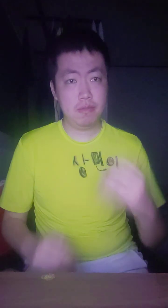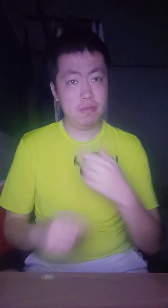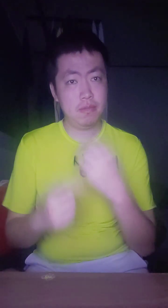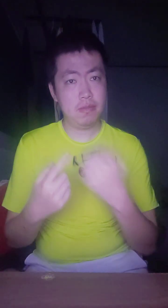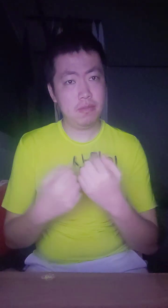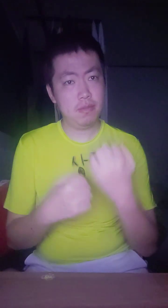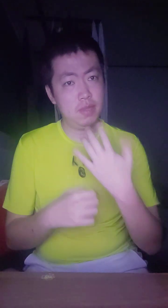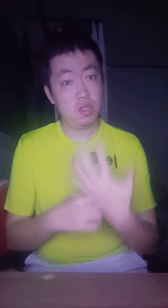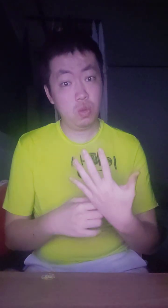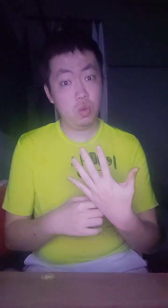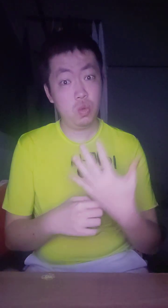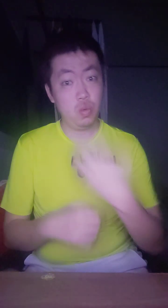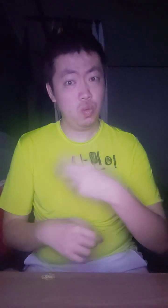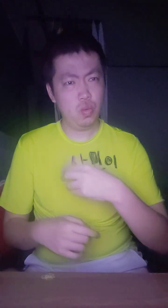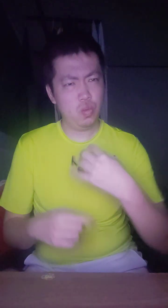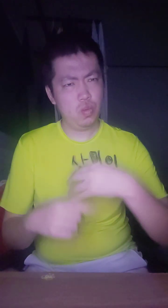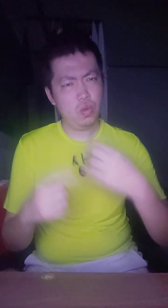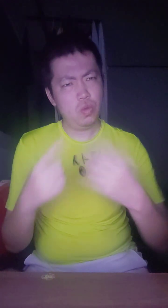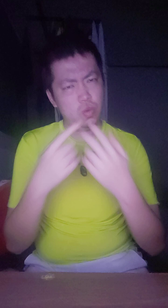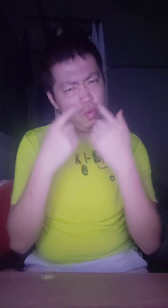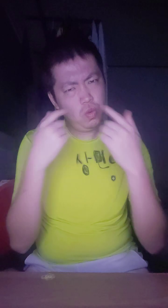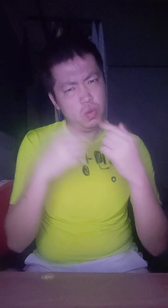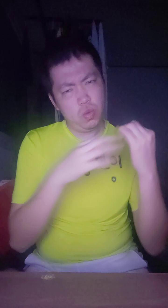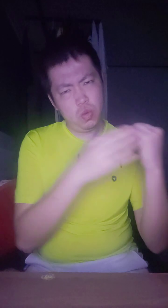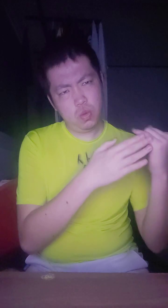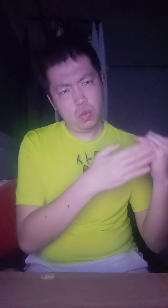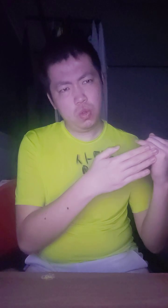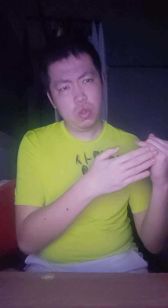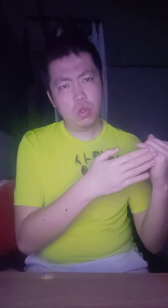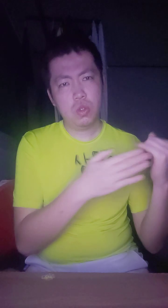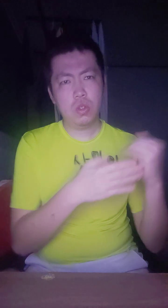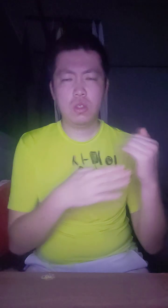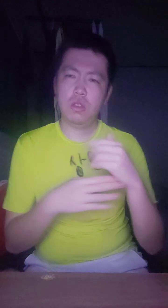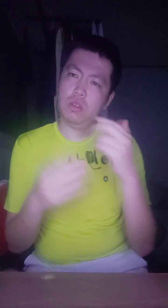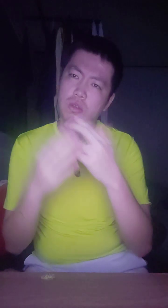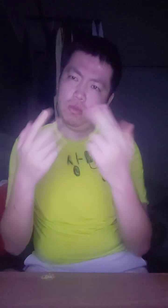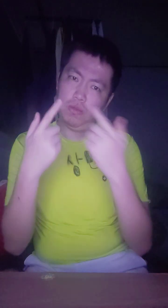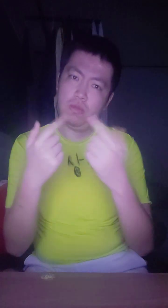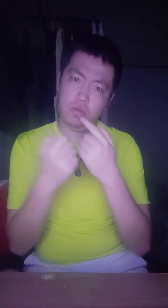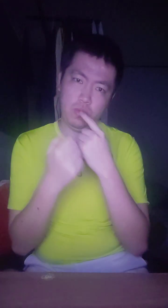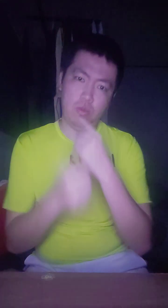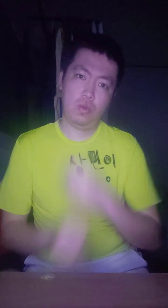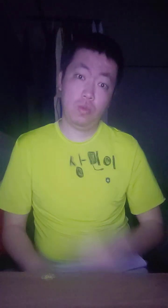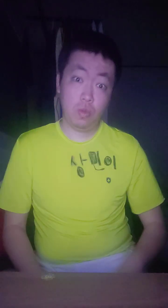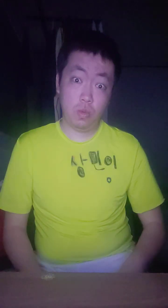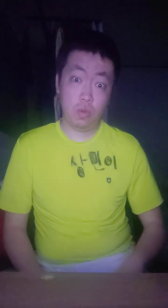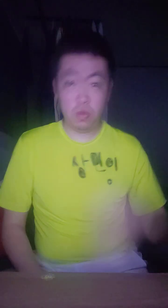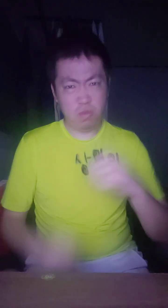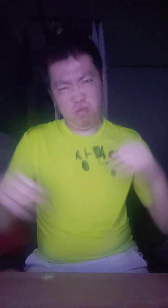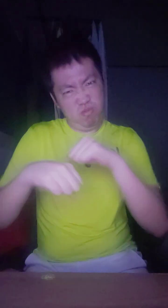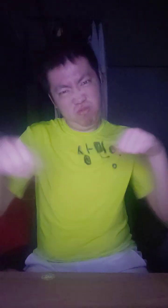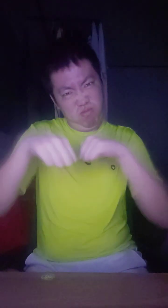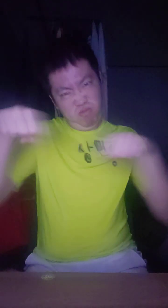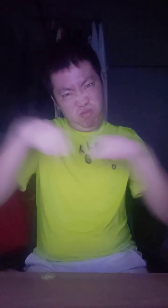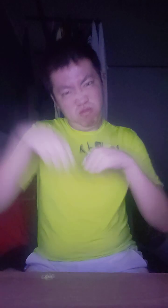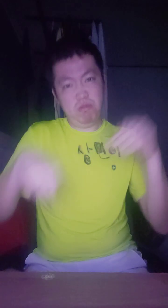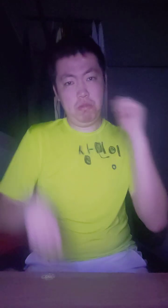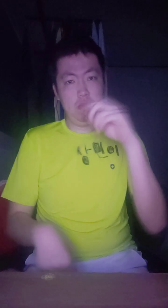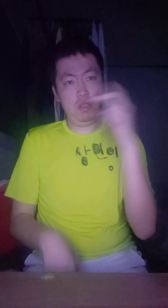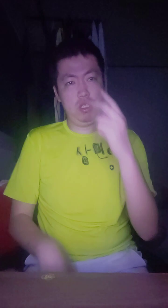다음에 5학년짜리 아이를 응급실 가가지고 가서 이제 치료를 받고 폭행에 직접 가담한 초중등학생은